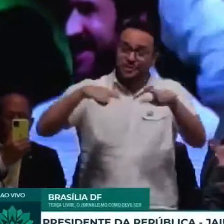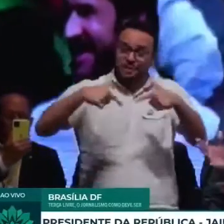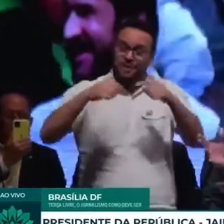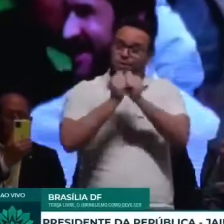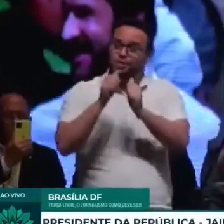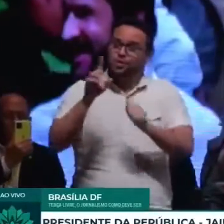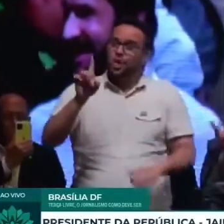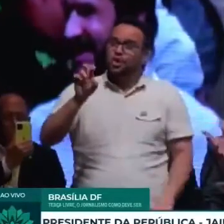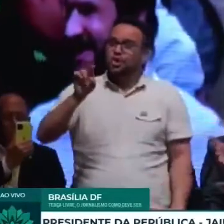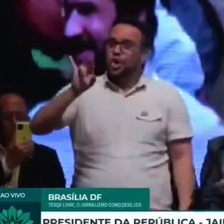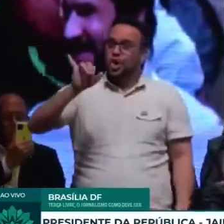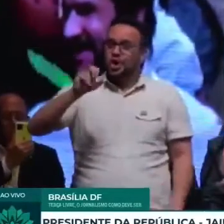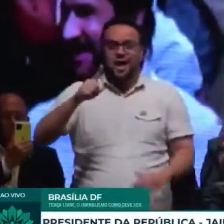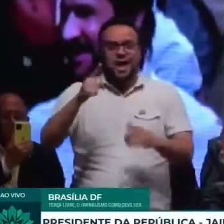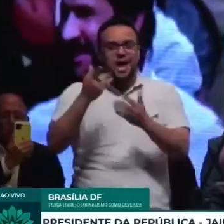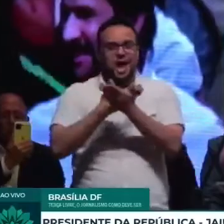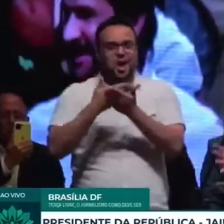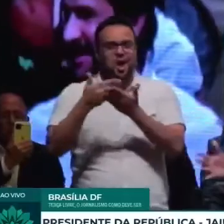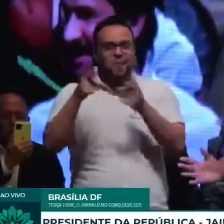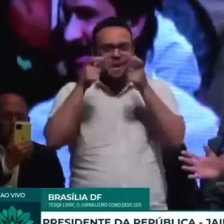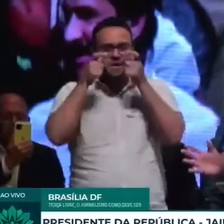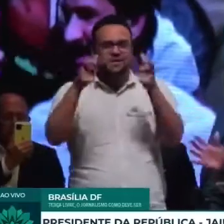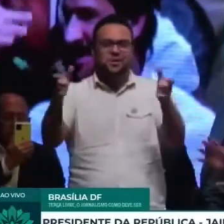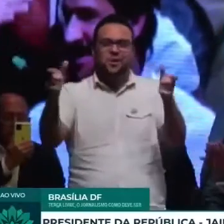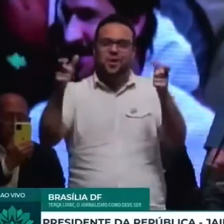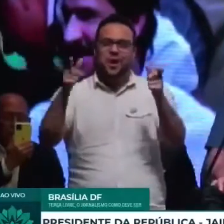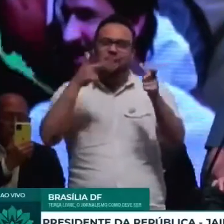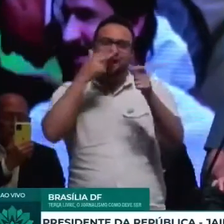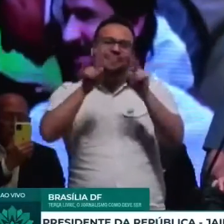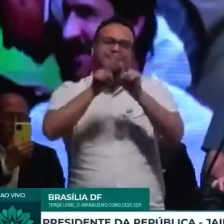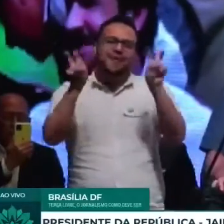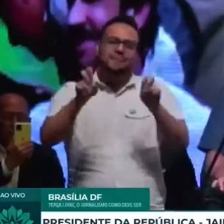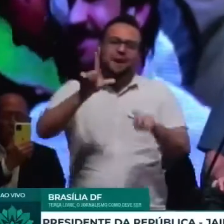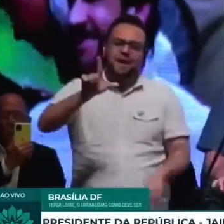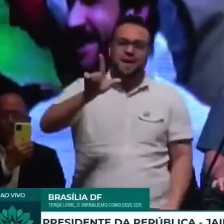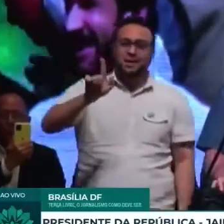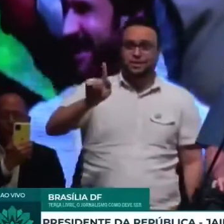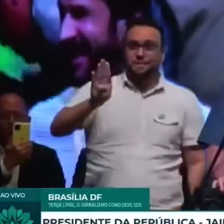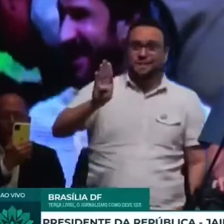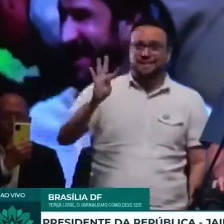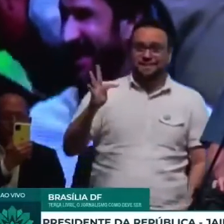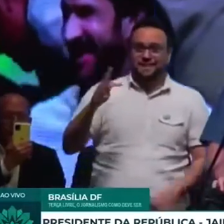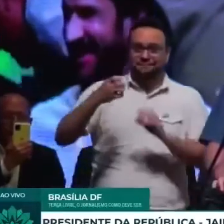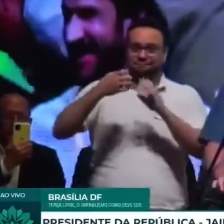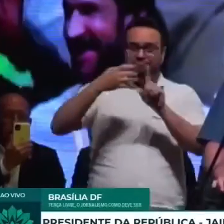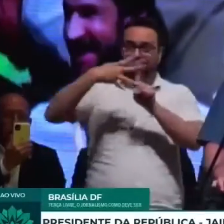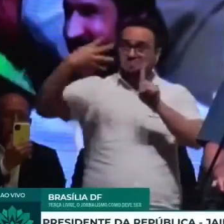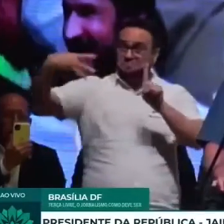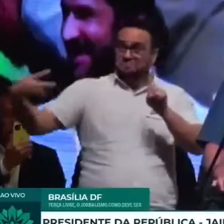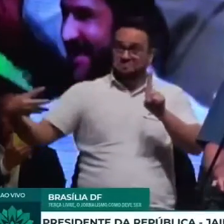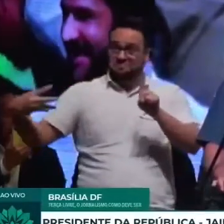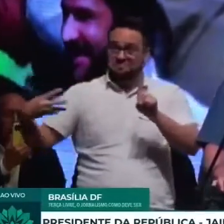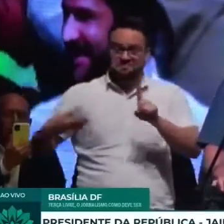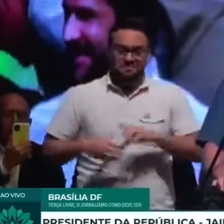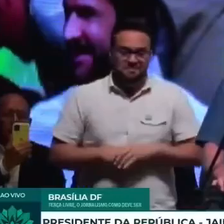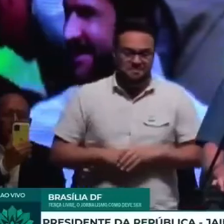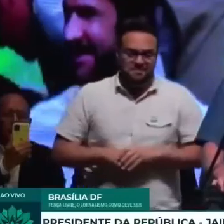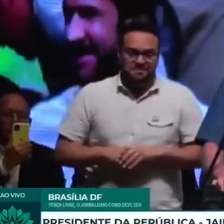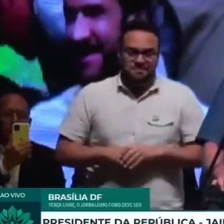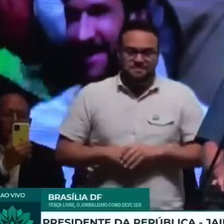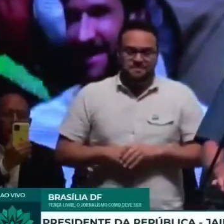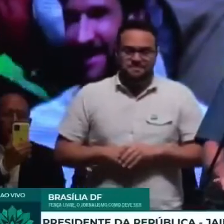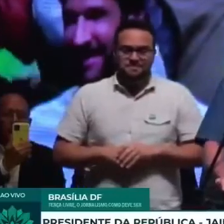e ele começou a se interessar pela pauta LGBT tendo 1 e esse gordinho